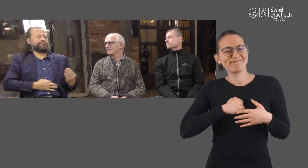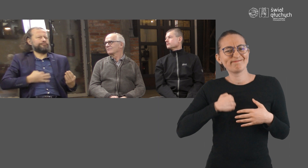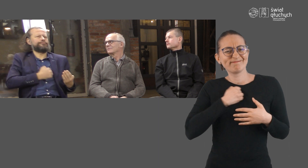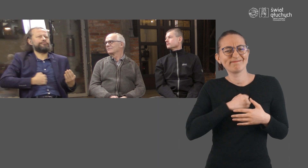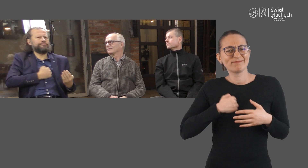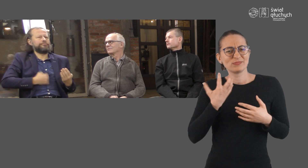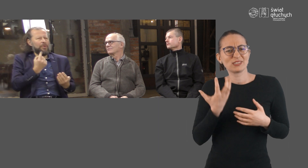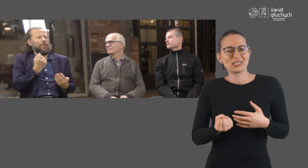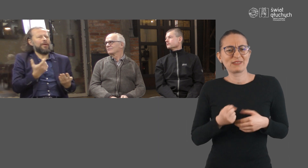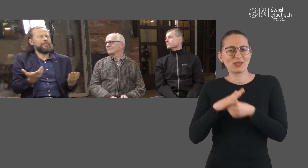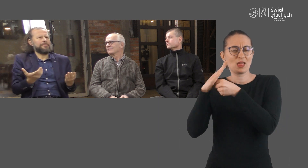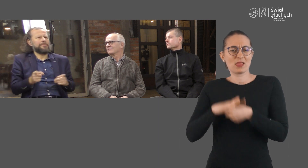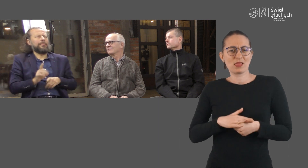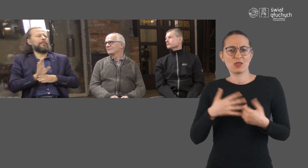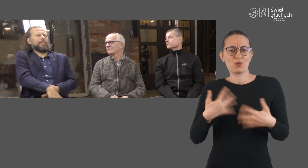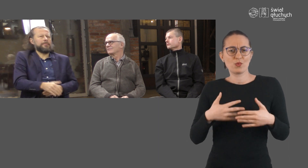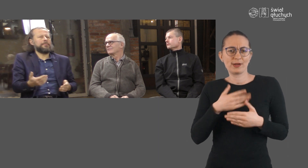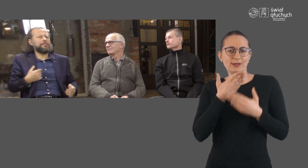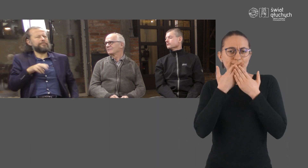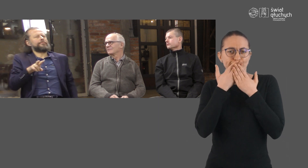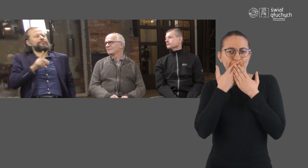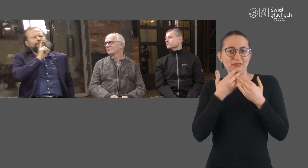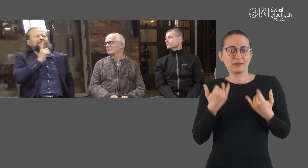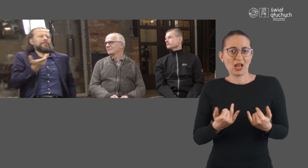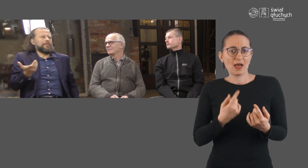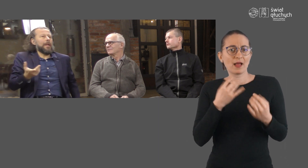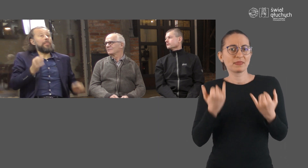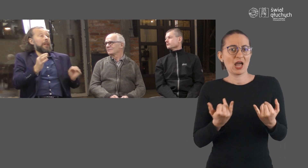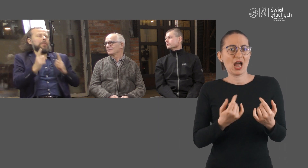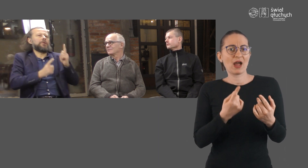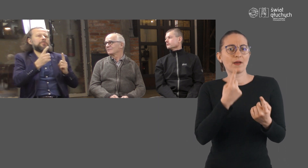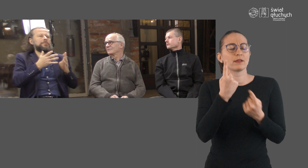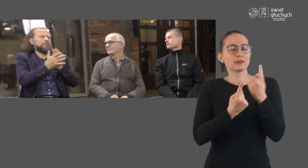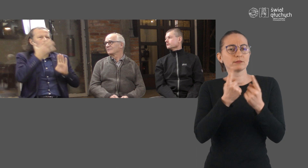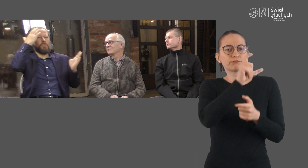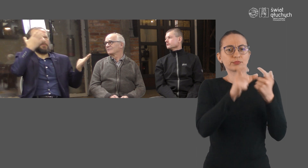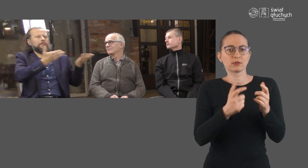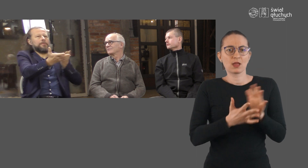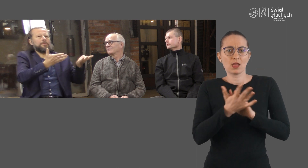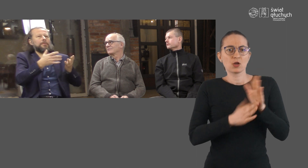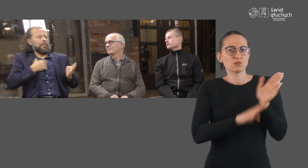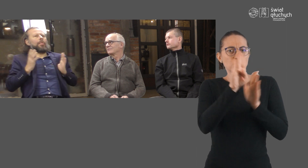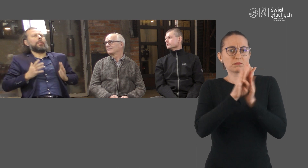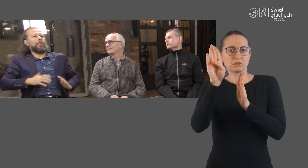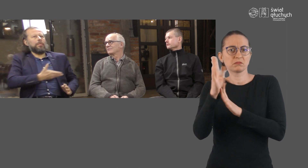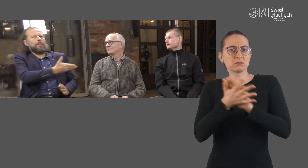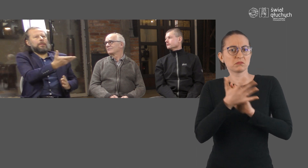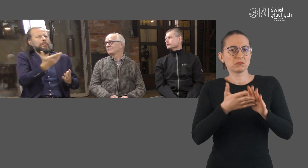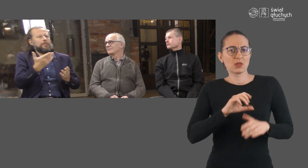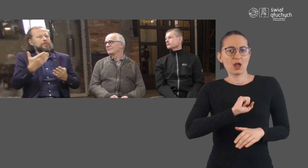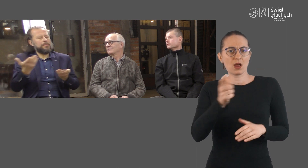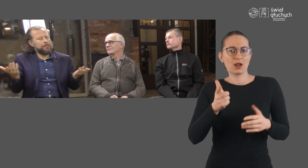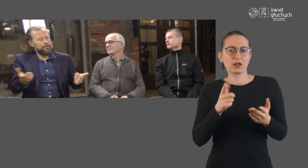Znaczy, rozumiem, są obie strony, tak, ale rzeczywiście było to przykre, że niektórzy nauczyciele nie migali. Teraz mnie nauczyciele